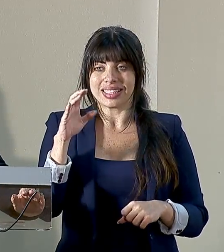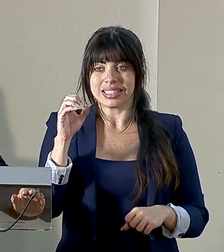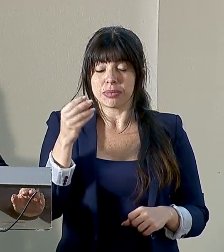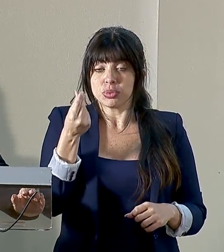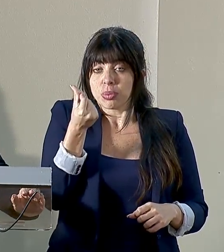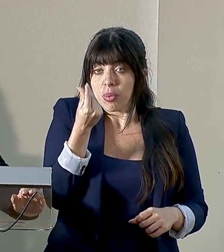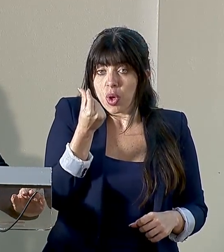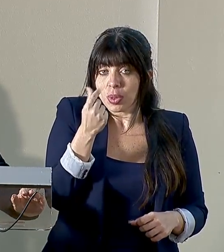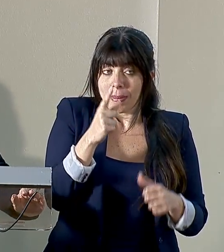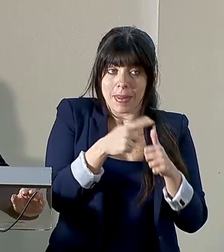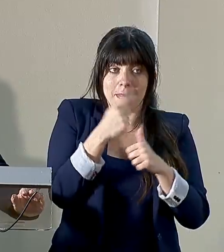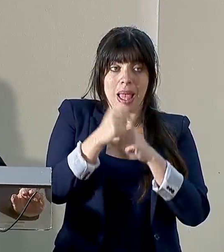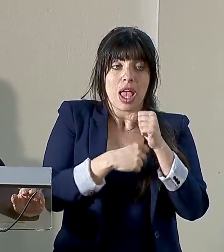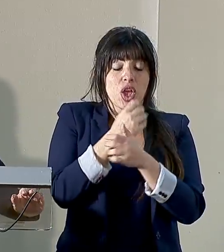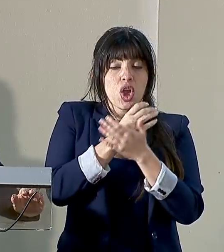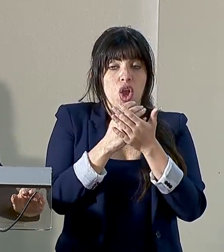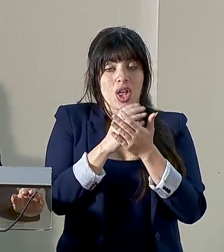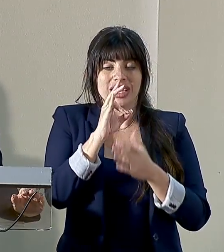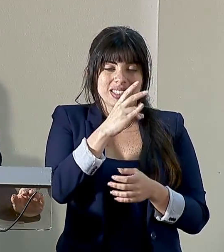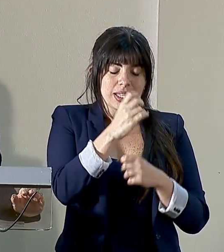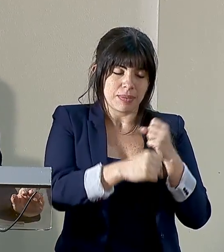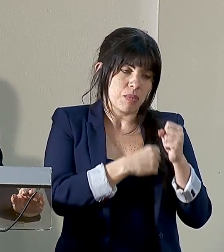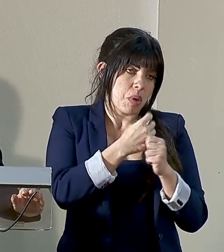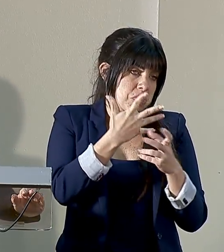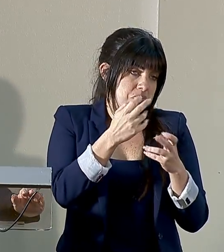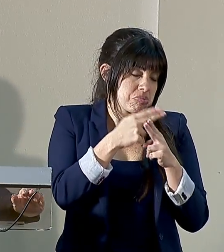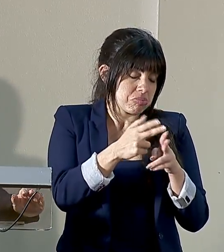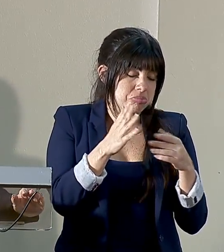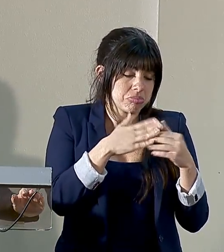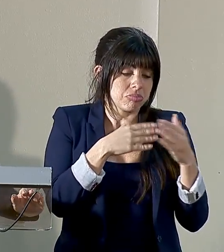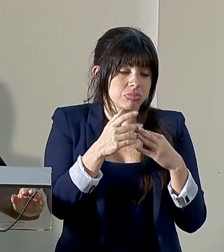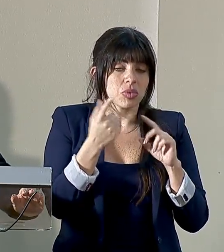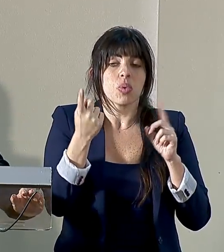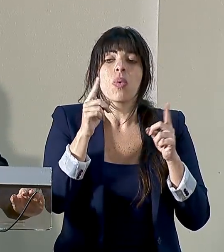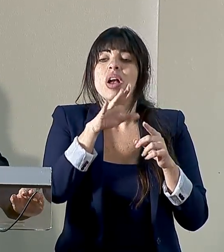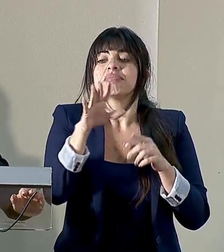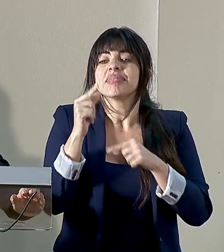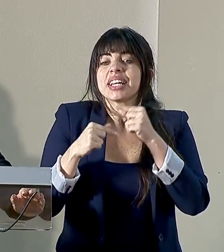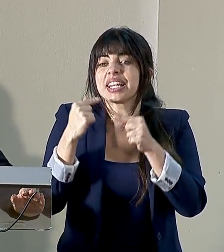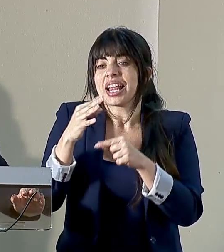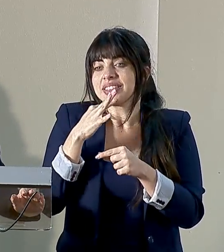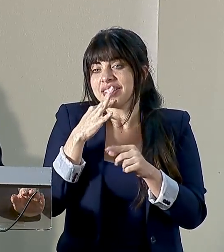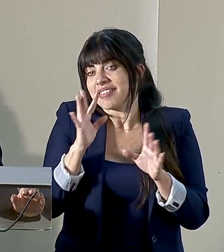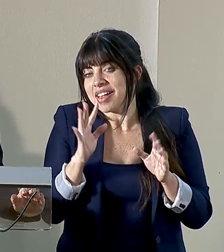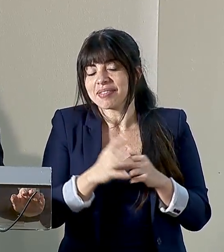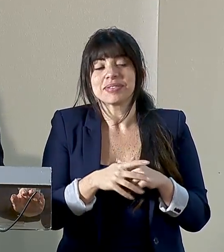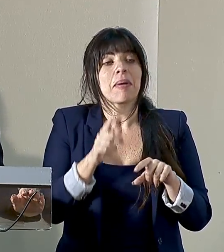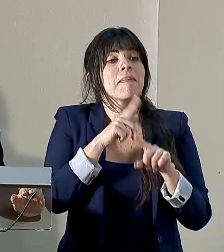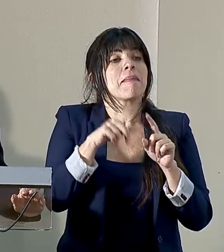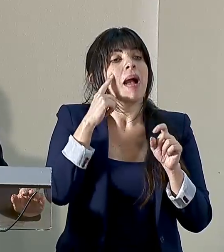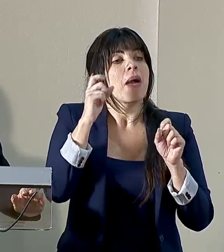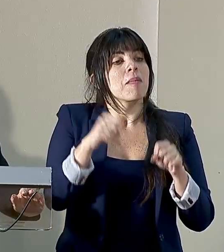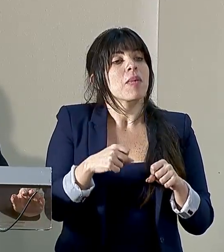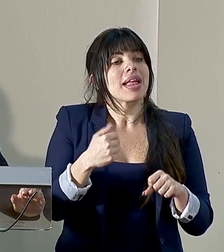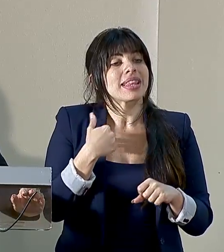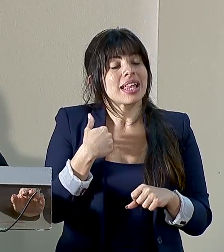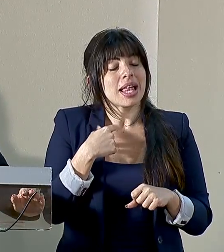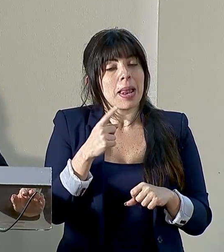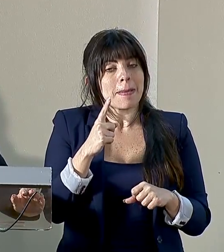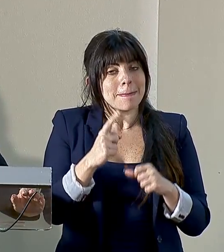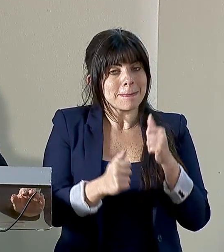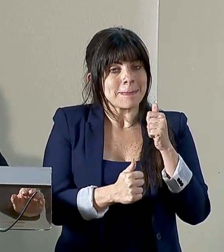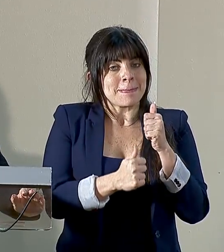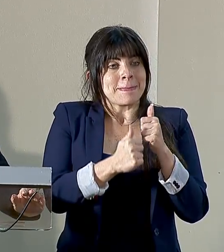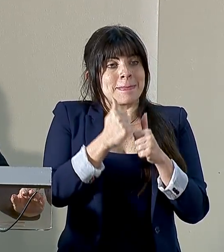monto en primer año de colegio o séptimo año, como le quieran llamar, depende de las generaciones que seamos, para que tengamos un